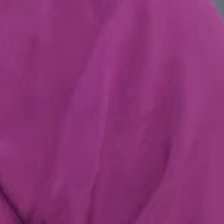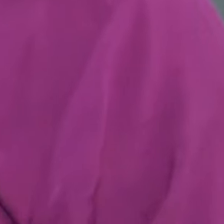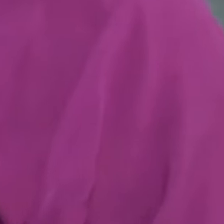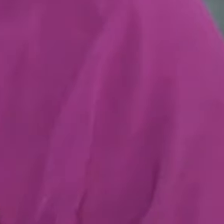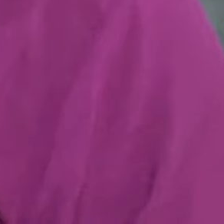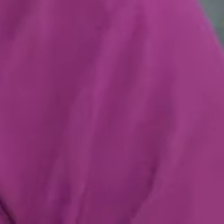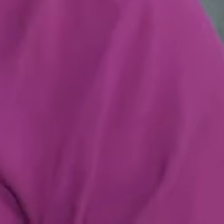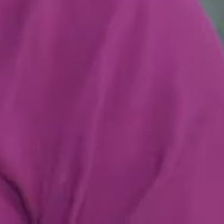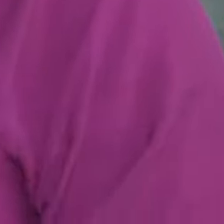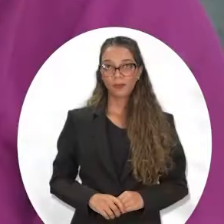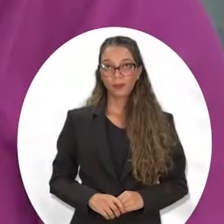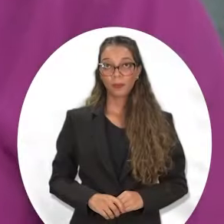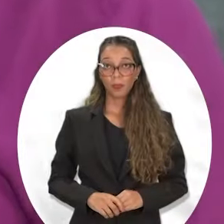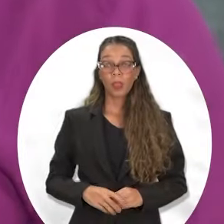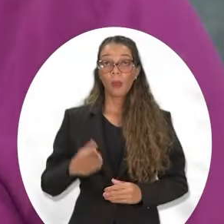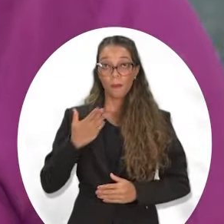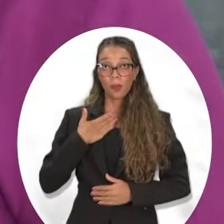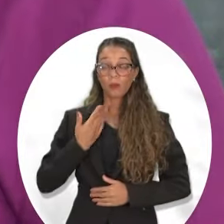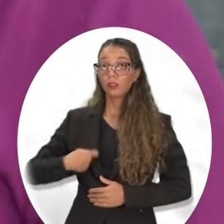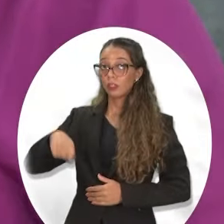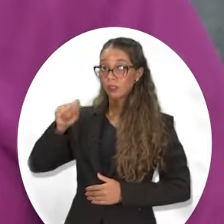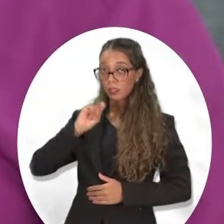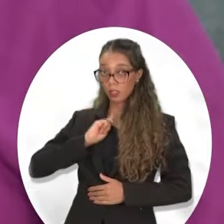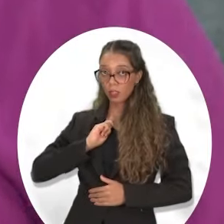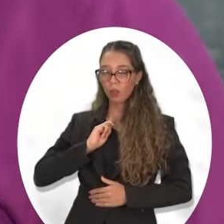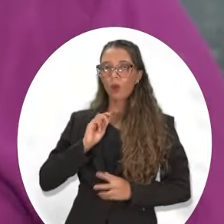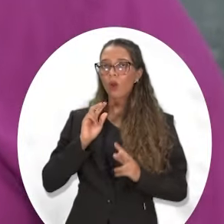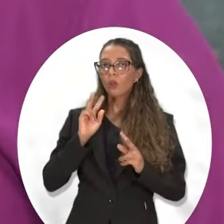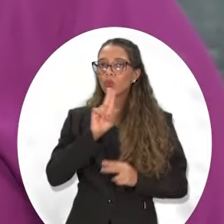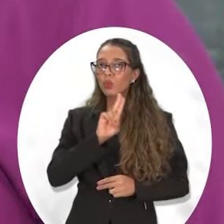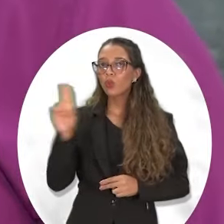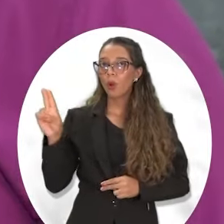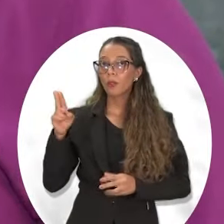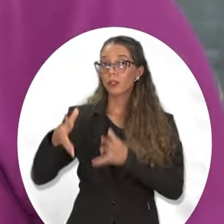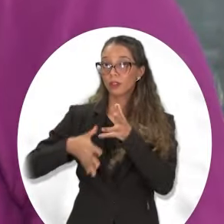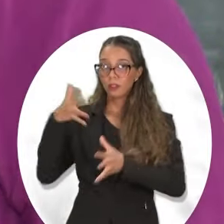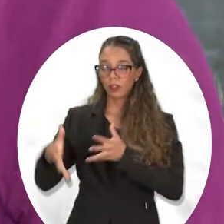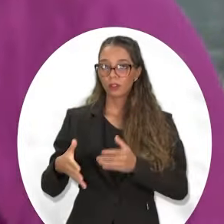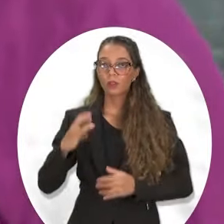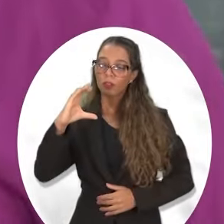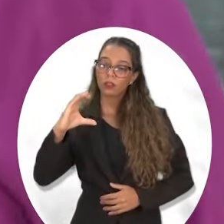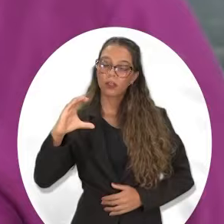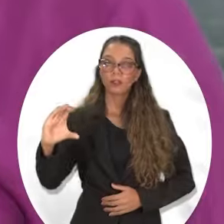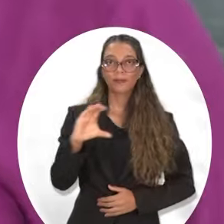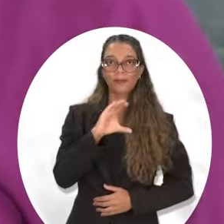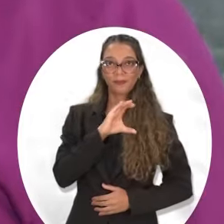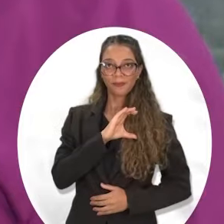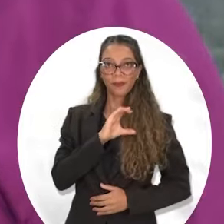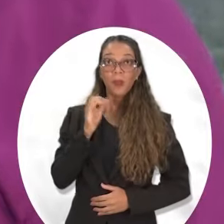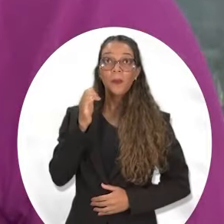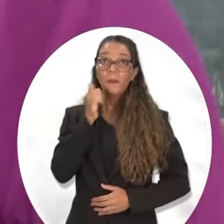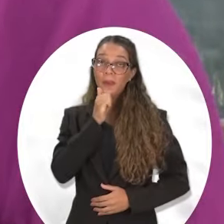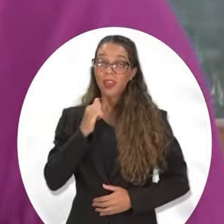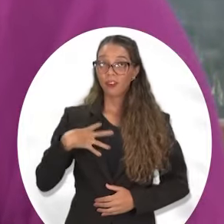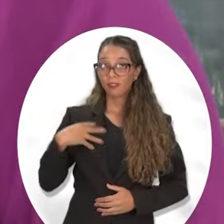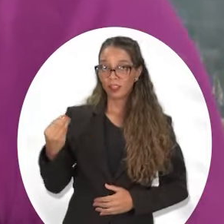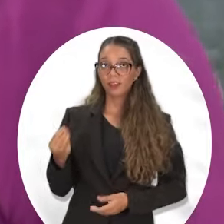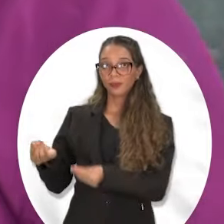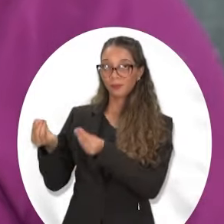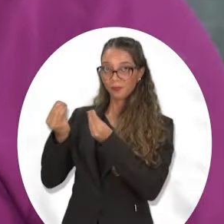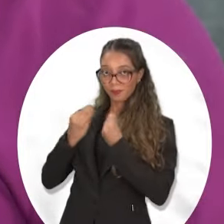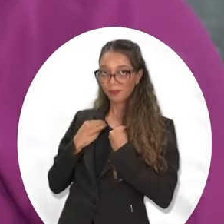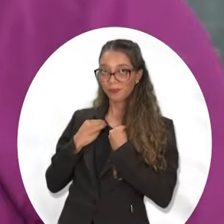conhece. Eu apresento o meu sinal, que é o nome em libras, que é o C no coração, que foi dado por minha filha. E depois eu